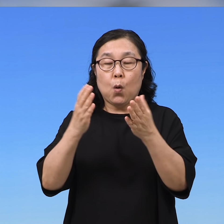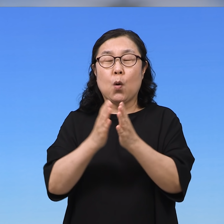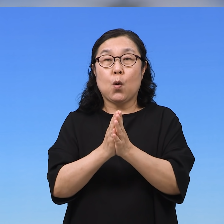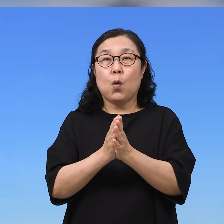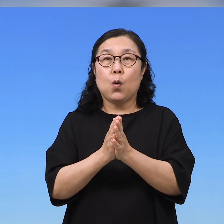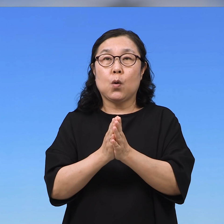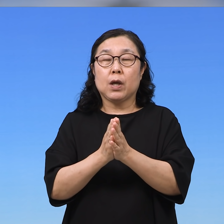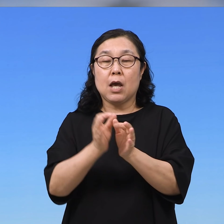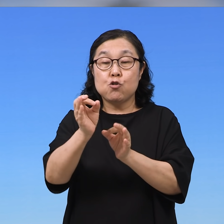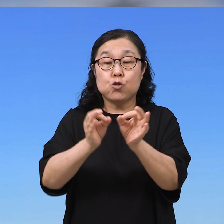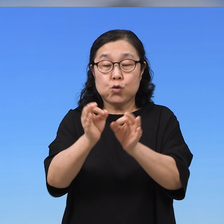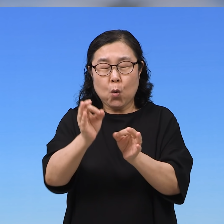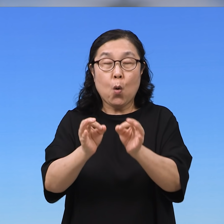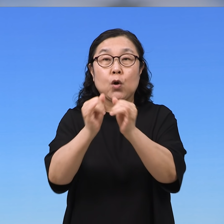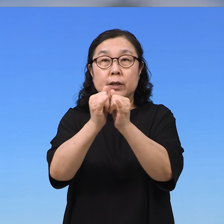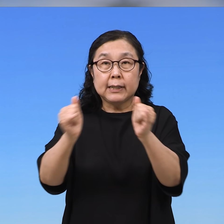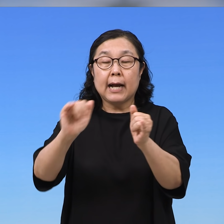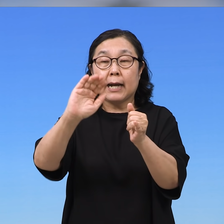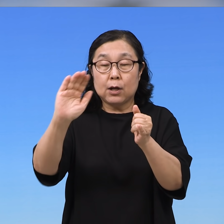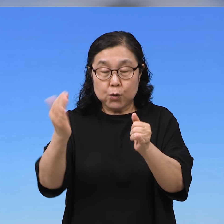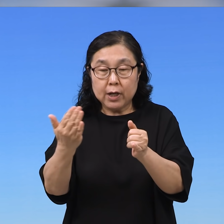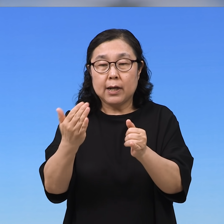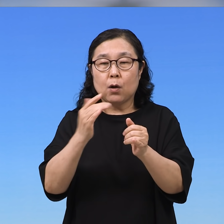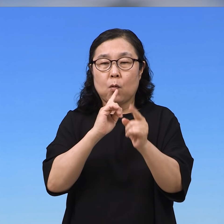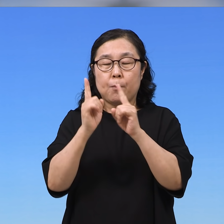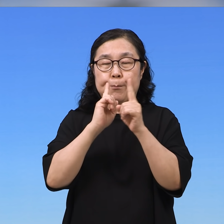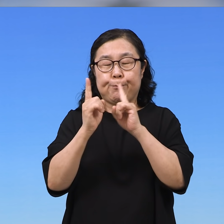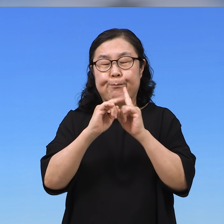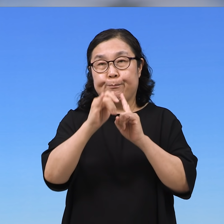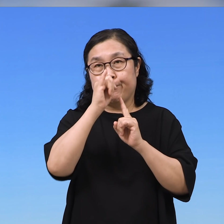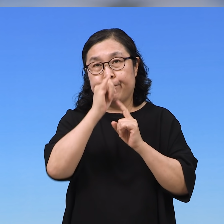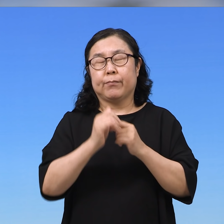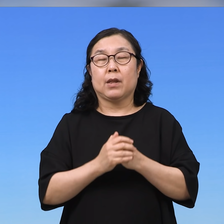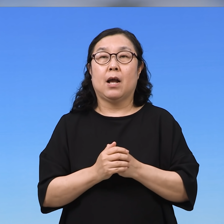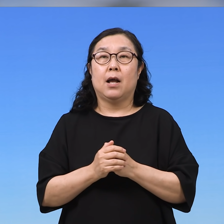축복의 그 유통자가 될 것이다. 그런 말들을 하거든요.